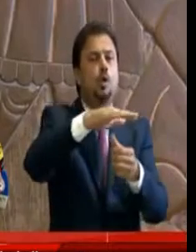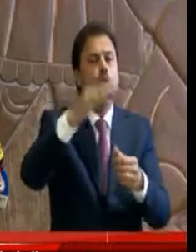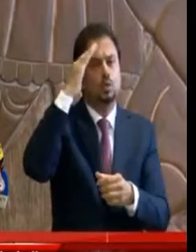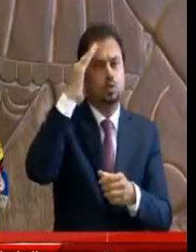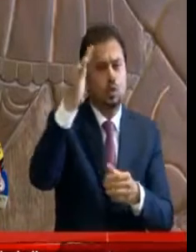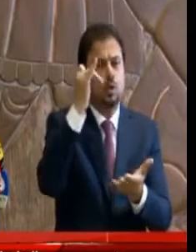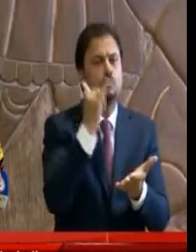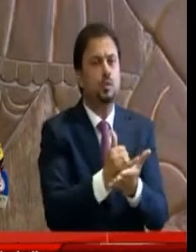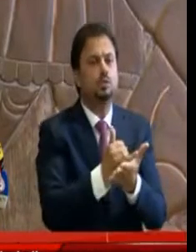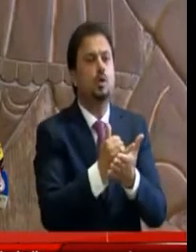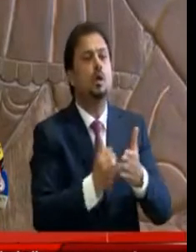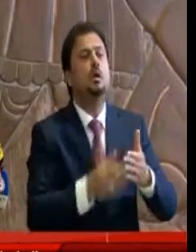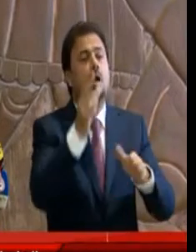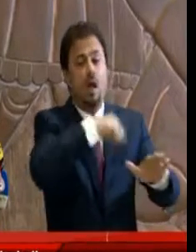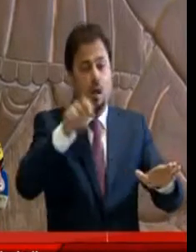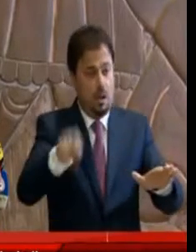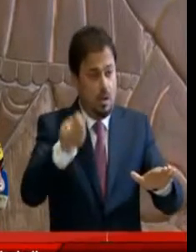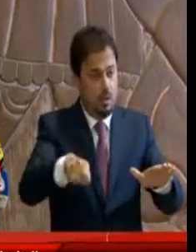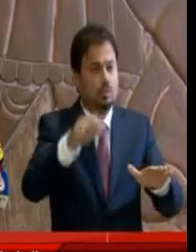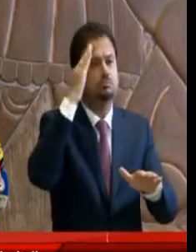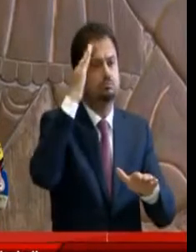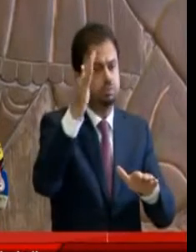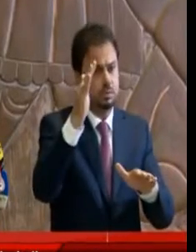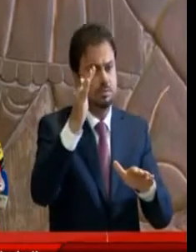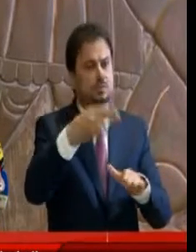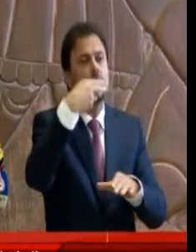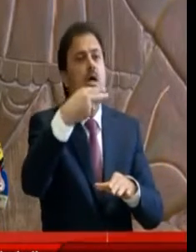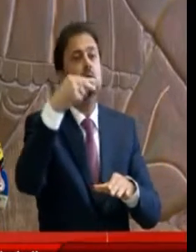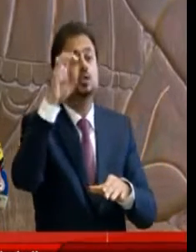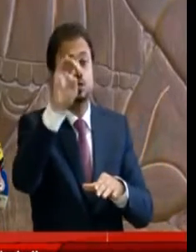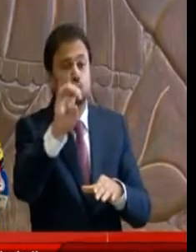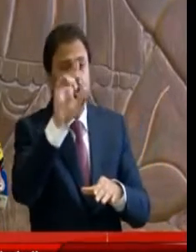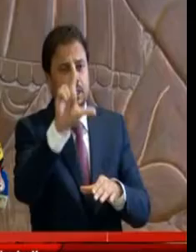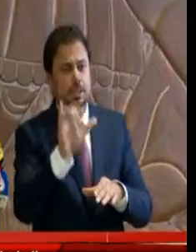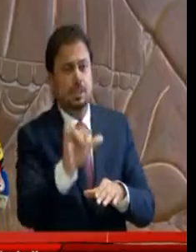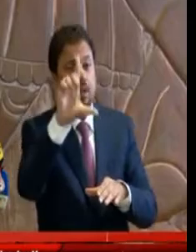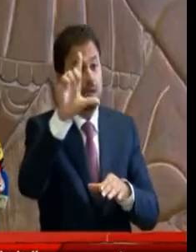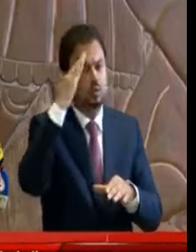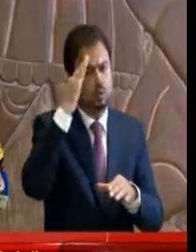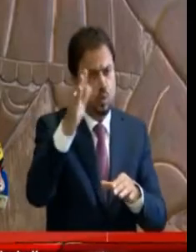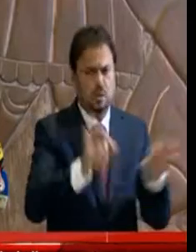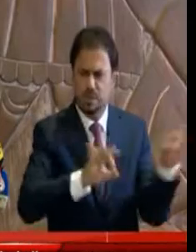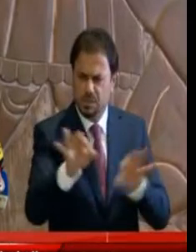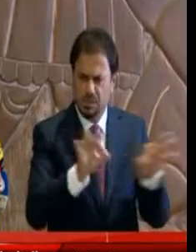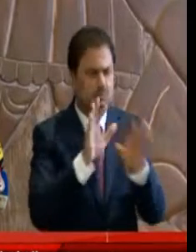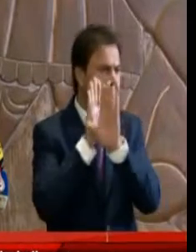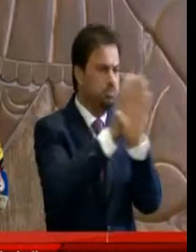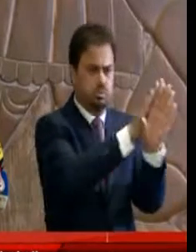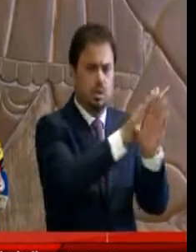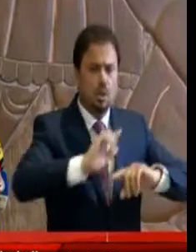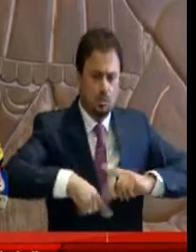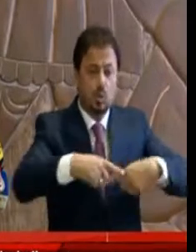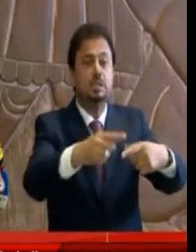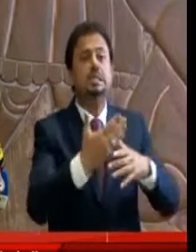أخي وعزيزي الأخ القاضي الأستاذ جليل على تنسيقه ودعمه المتواصل،